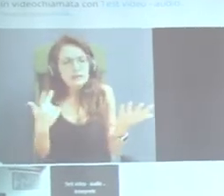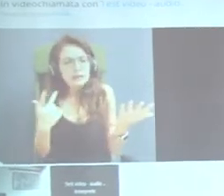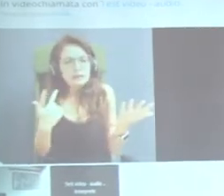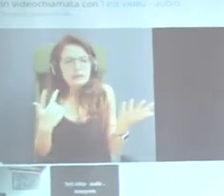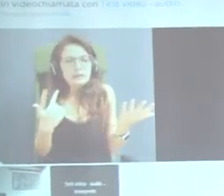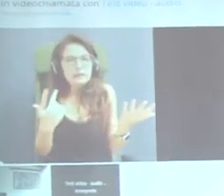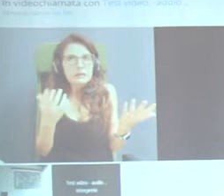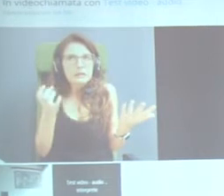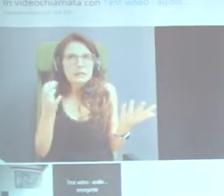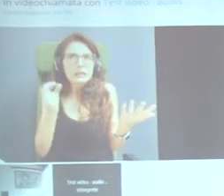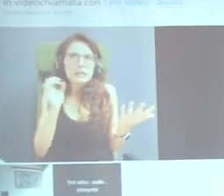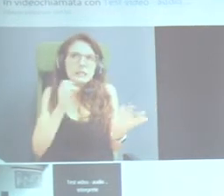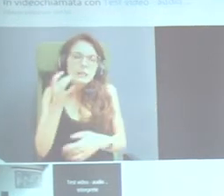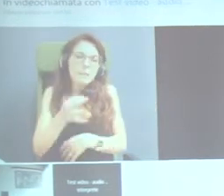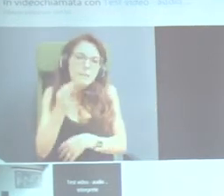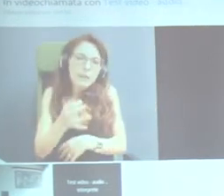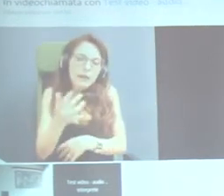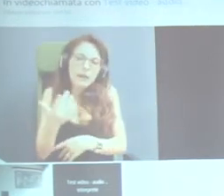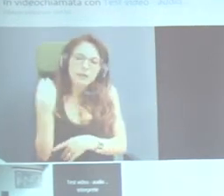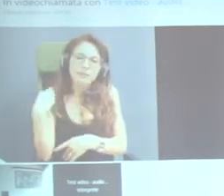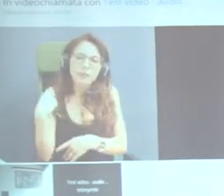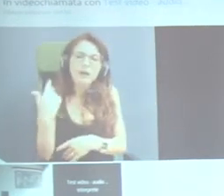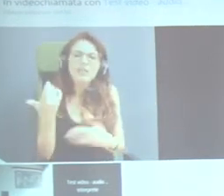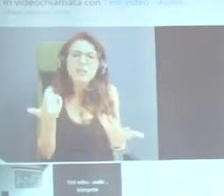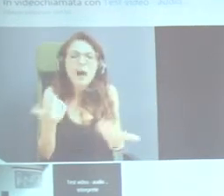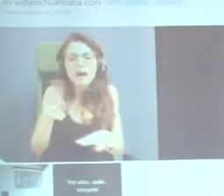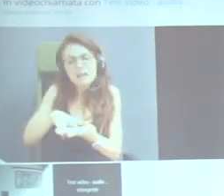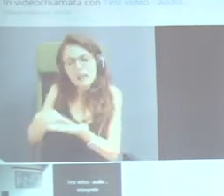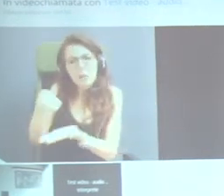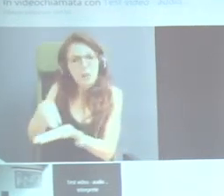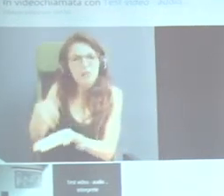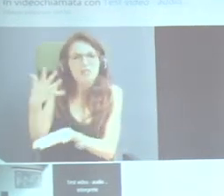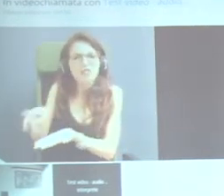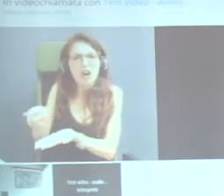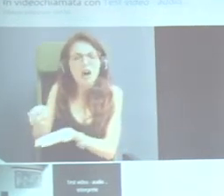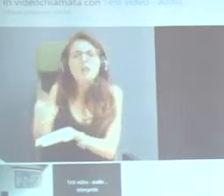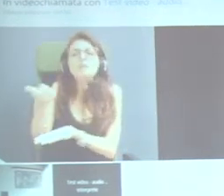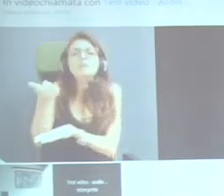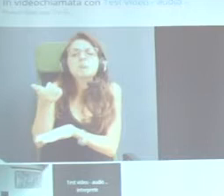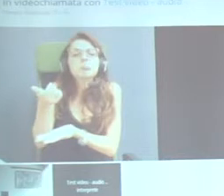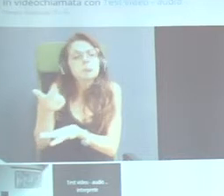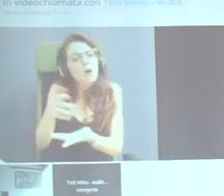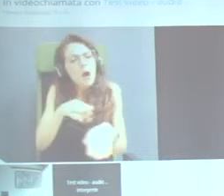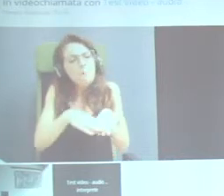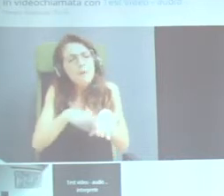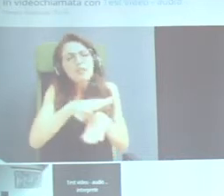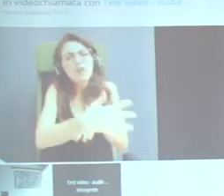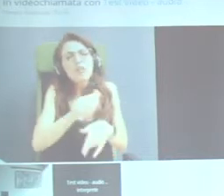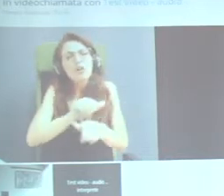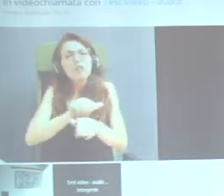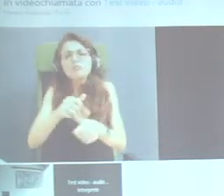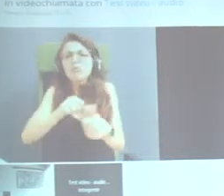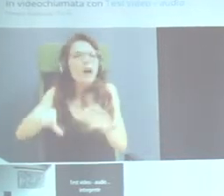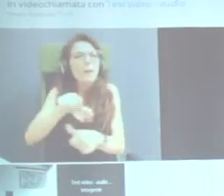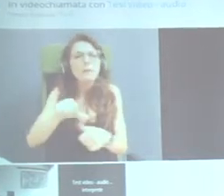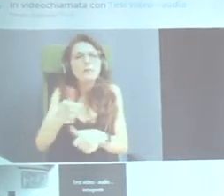questo metodo che già c'è dell'interprete in presenza? Io non lo voglio cambiare per niente, Visit non